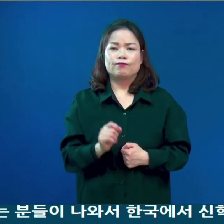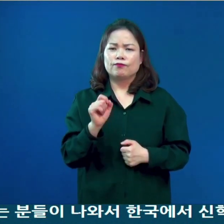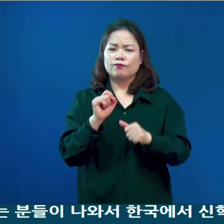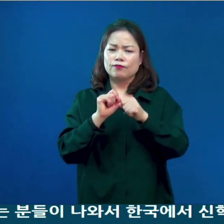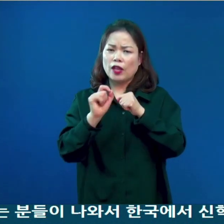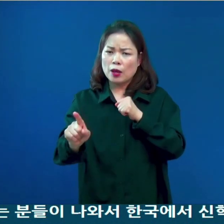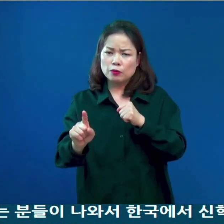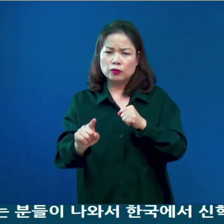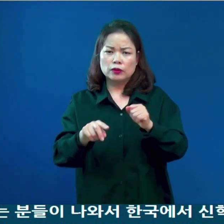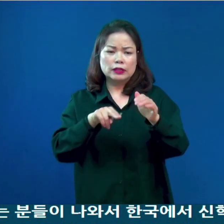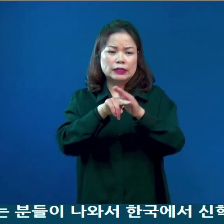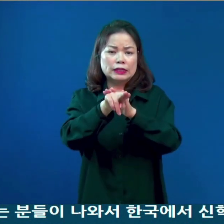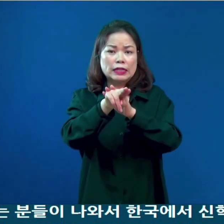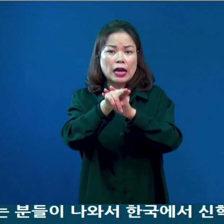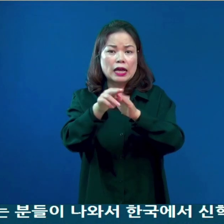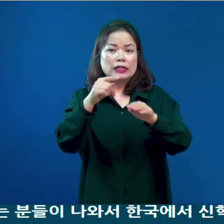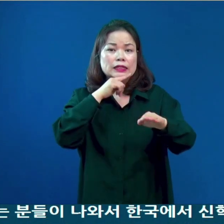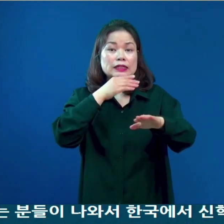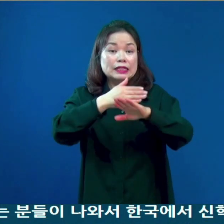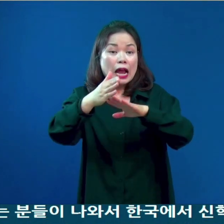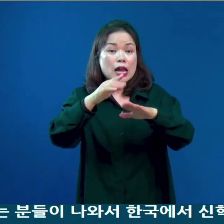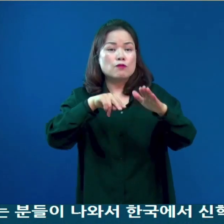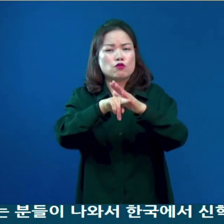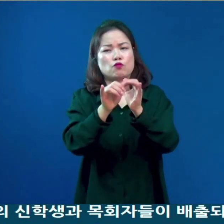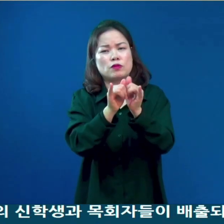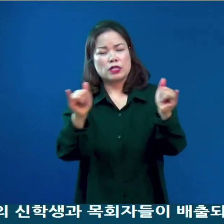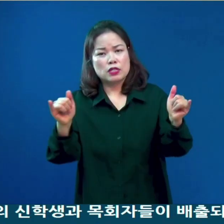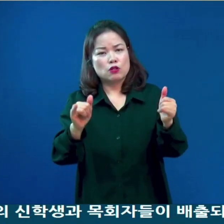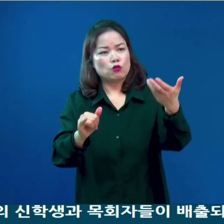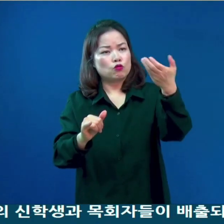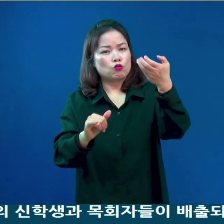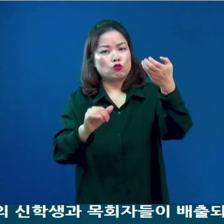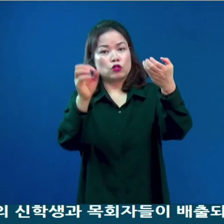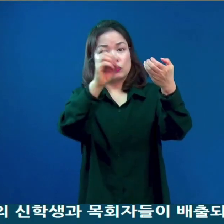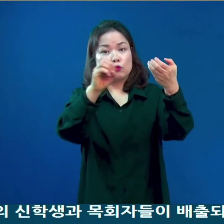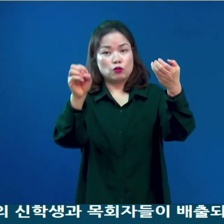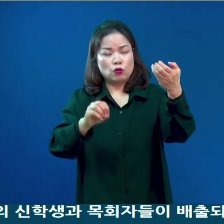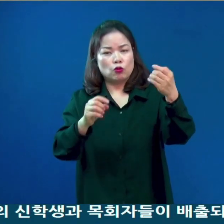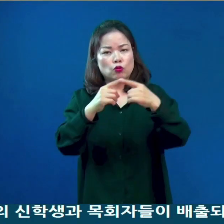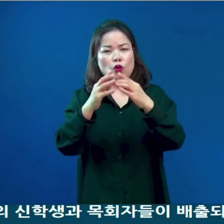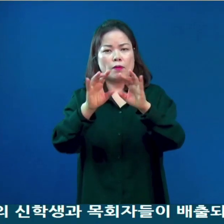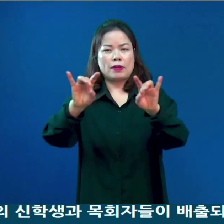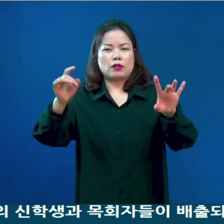대부분이 탈북민인 경우가 90%. 이거는 뭐 각 교회마다 다릅니다.